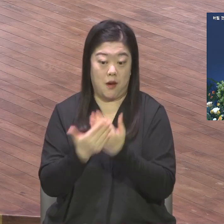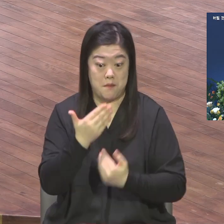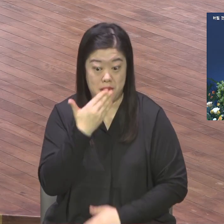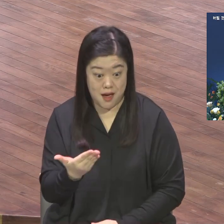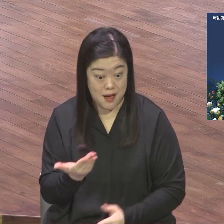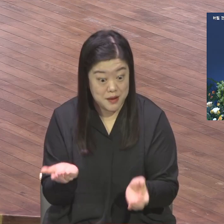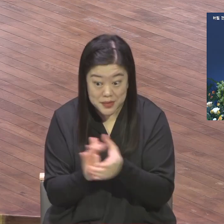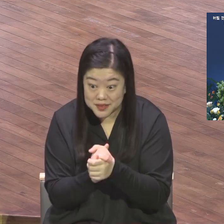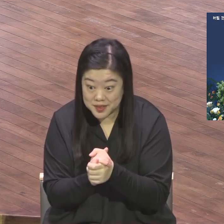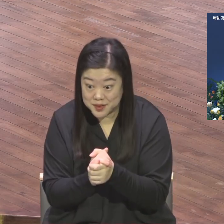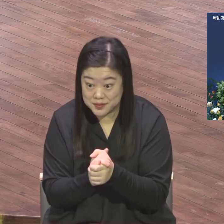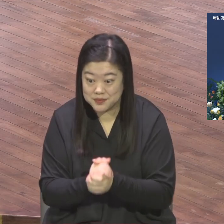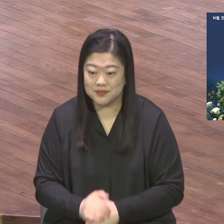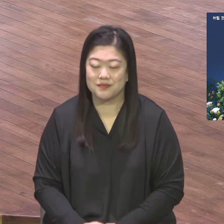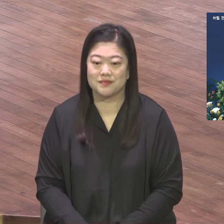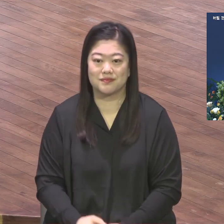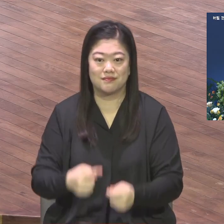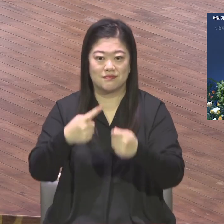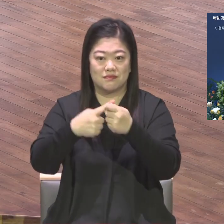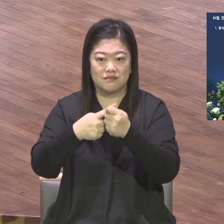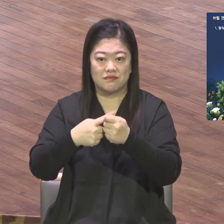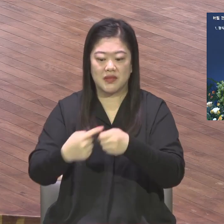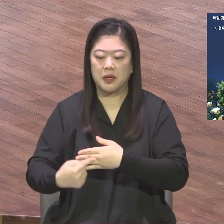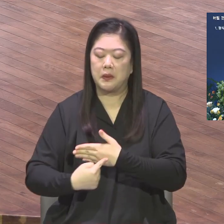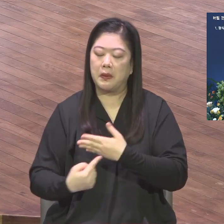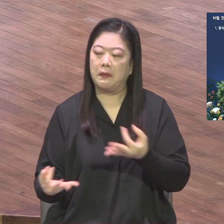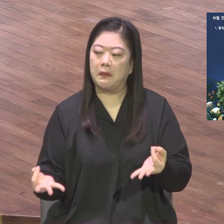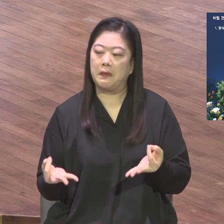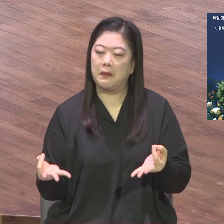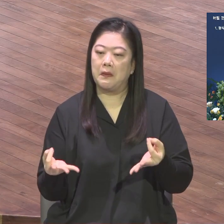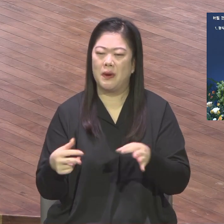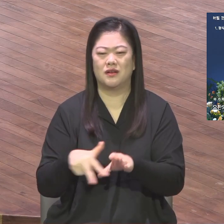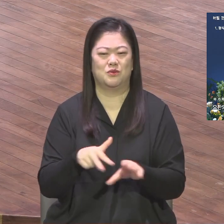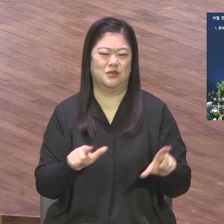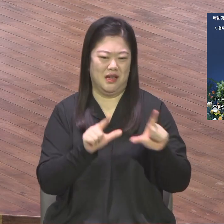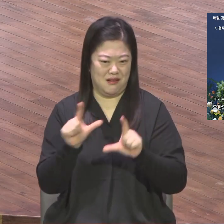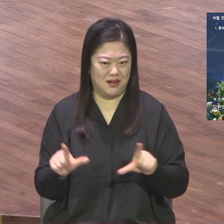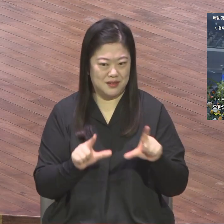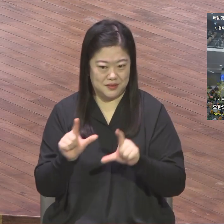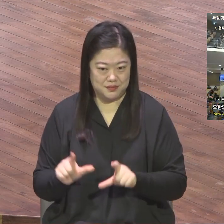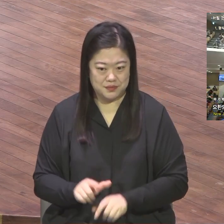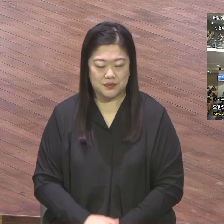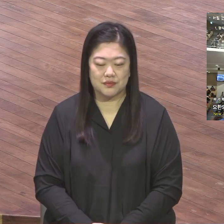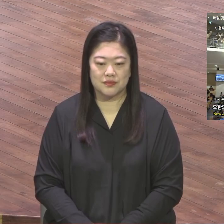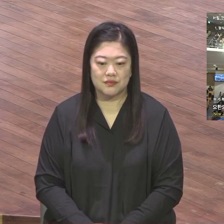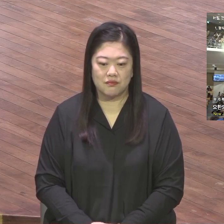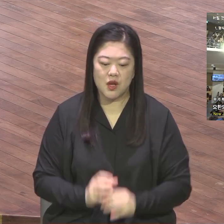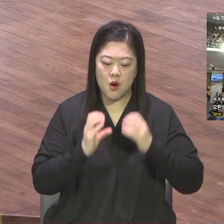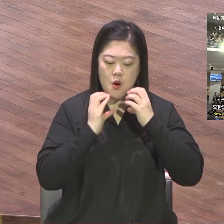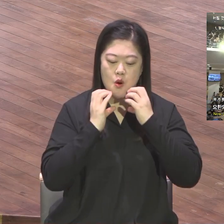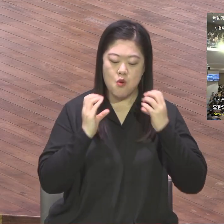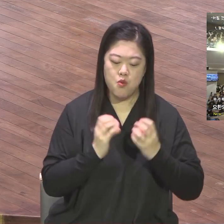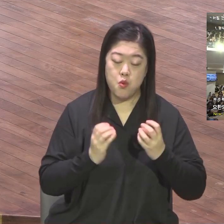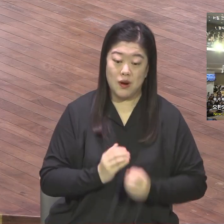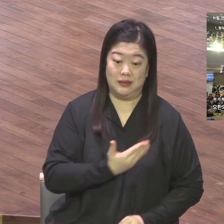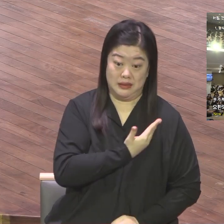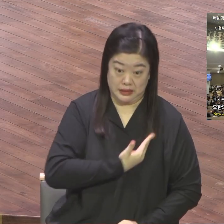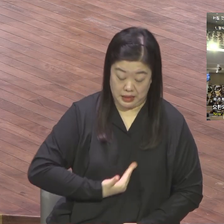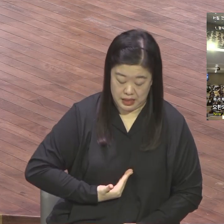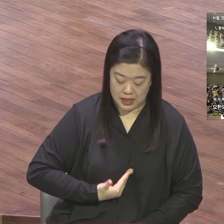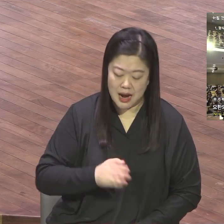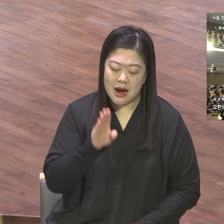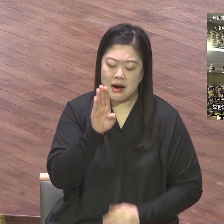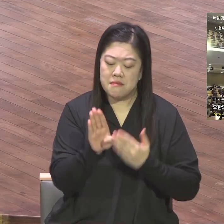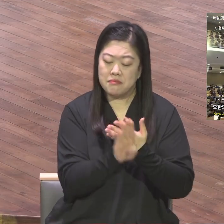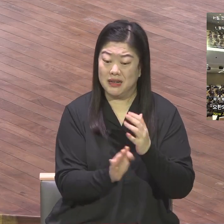축복합니다. 그럼 첫째로 형식적 종교생활입니다. 18절 봅니다. 요한의 제자들과 바리새인들이